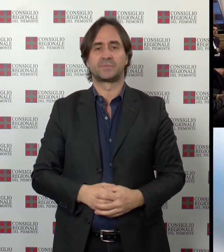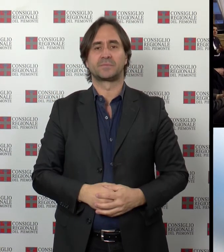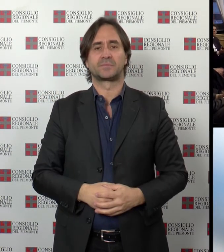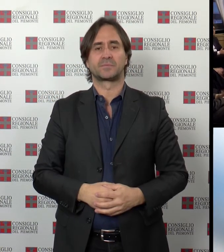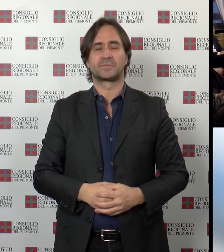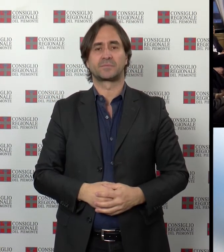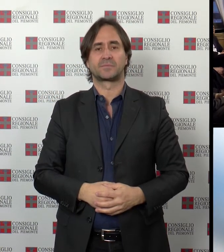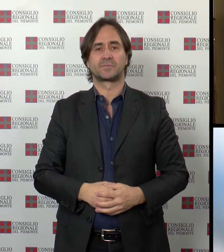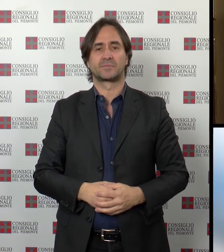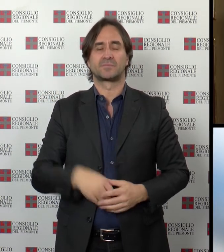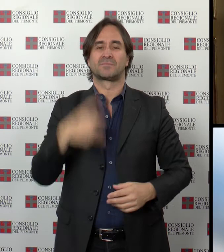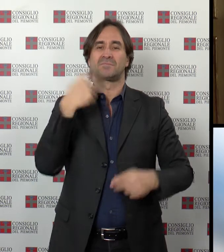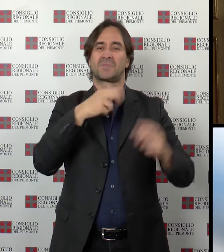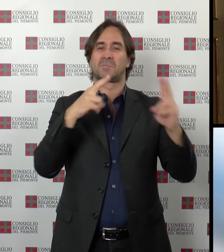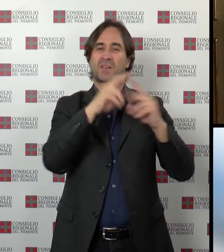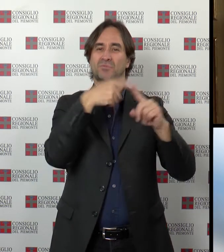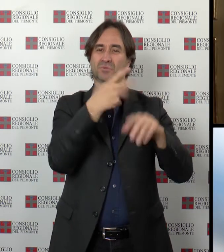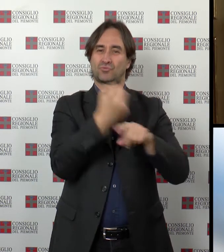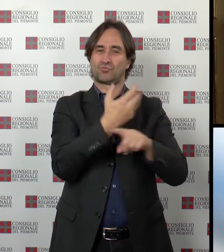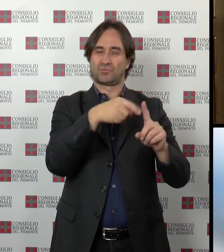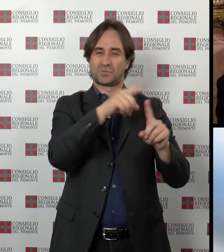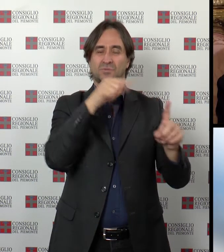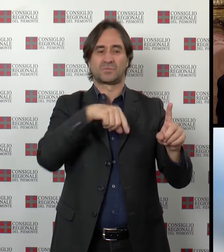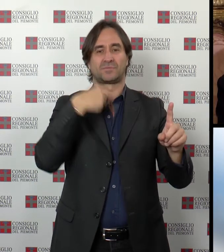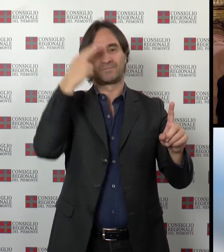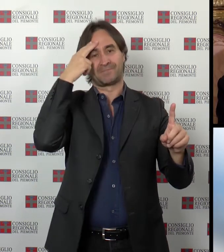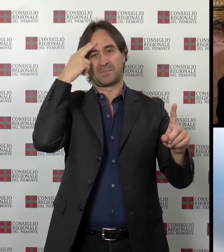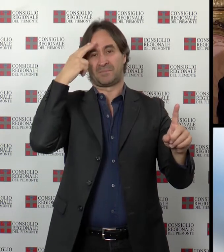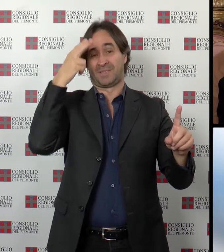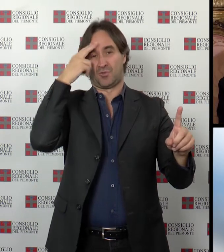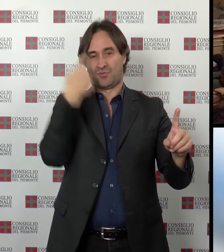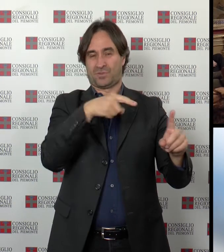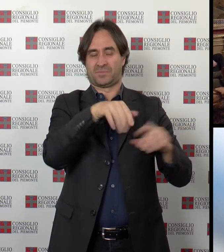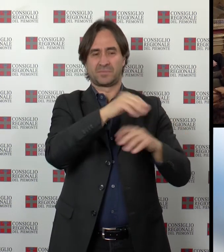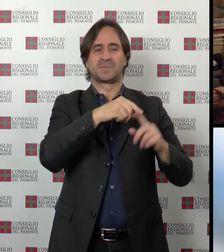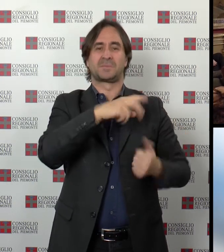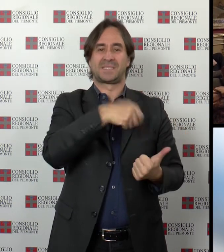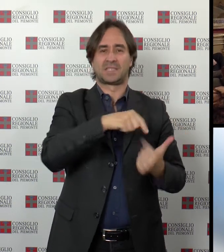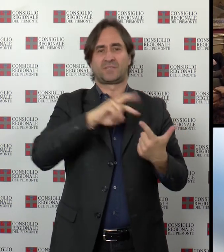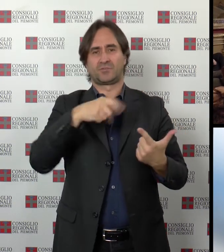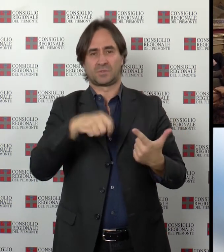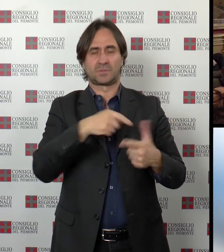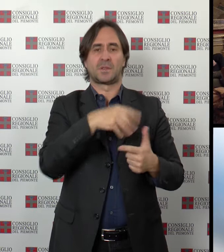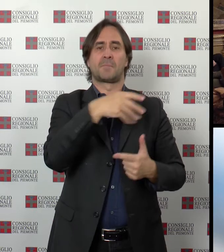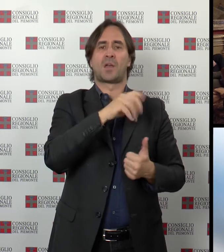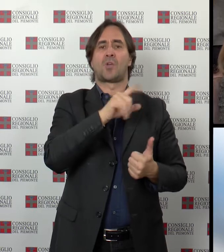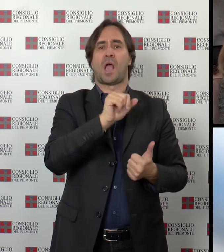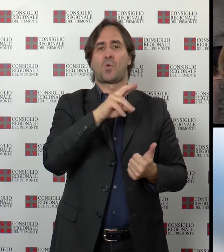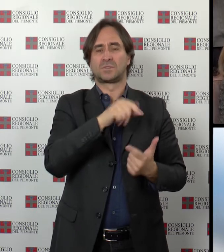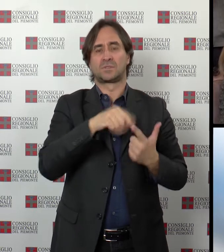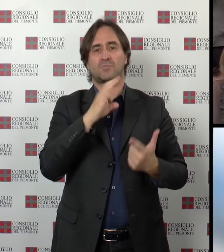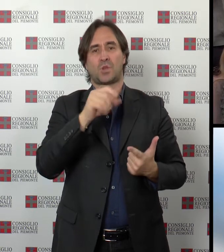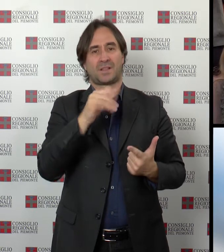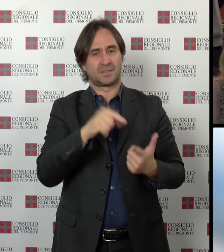A pochi giorni dai fatti di Parigi e dalla ricorrente del giorno della memoria, il Presidente e il Vicepresidente del Consiglio regionale Mauro Laus e Nino Boeti